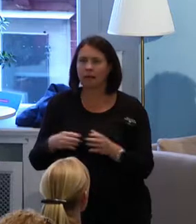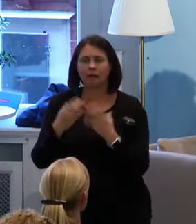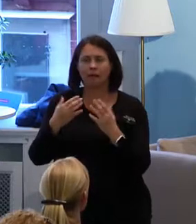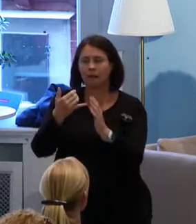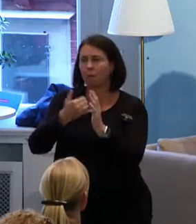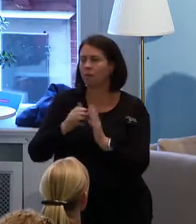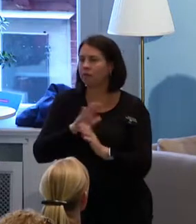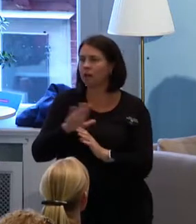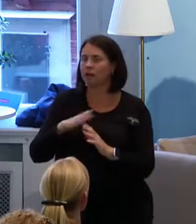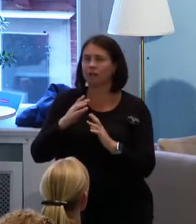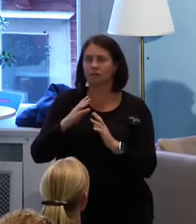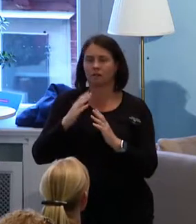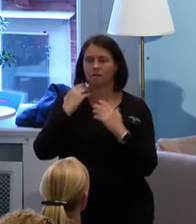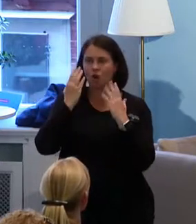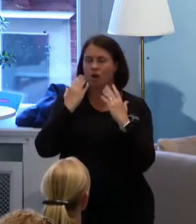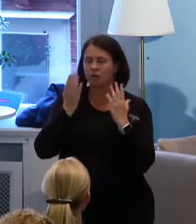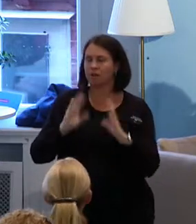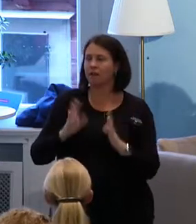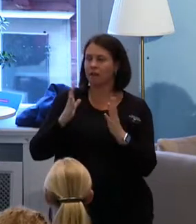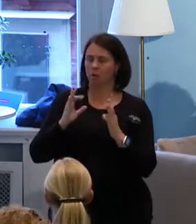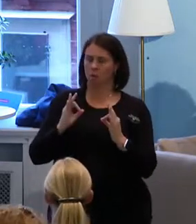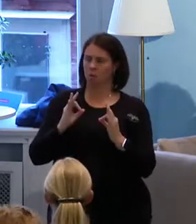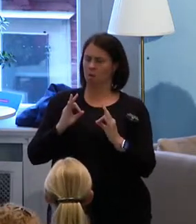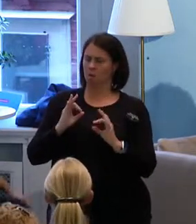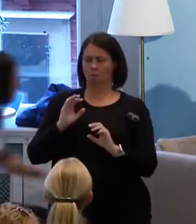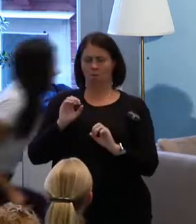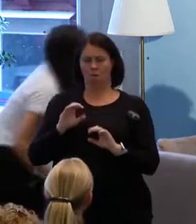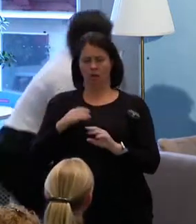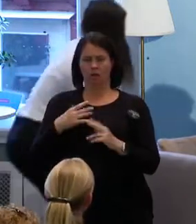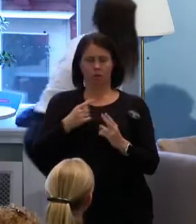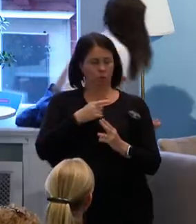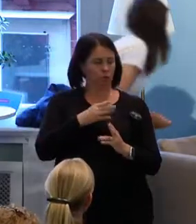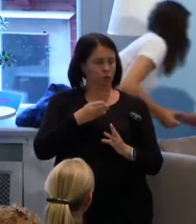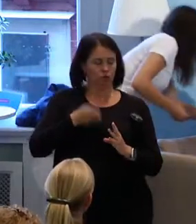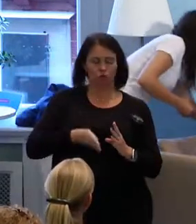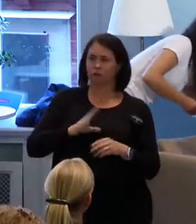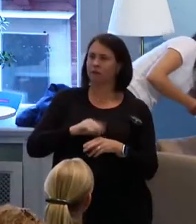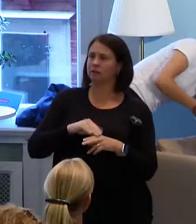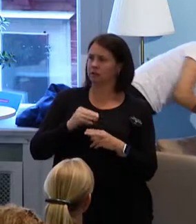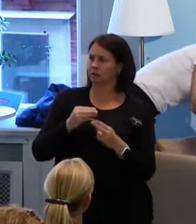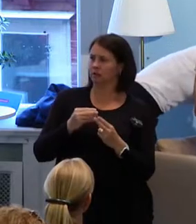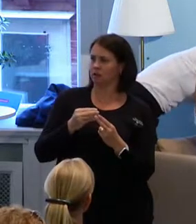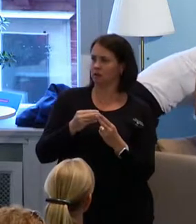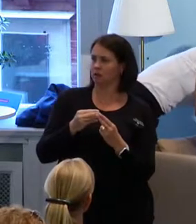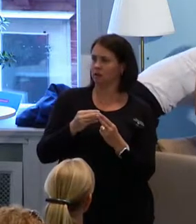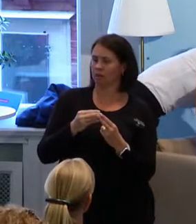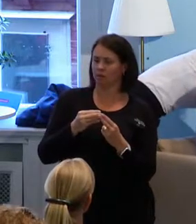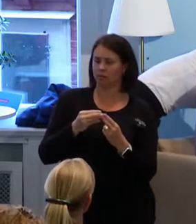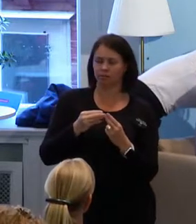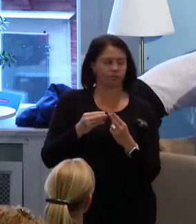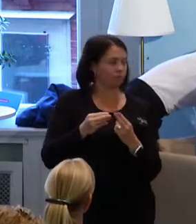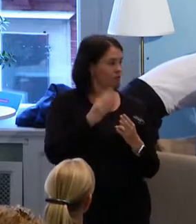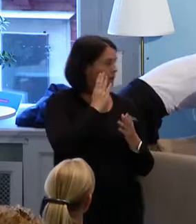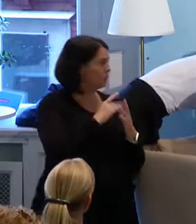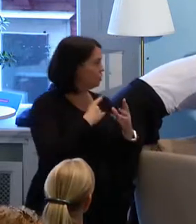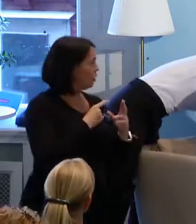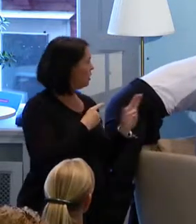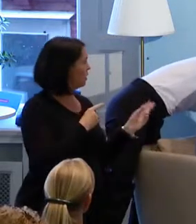vardagen. Hur påverkar detta? Du som är sydsvenska industrihandelskammaren. Alltså vi skulle vi... Ja, men